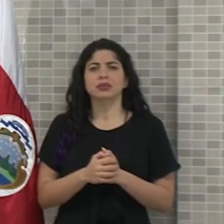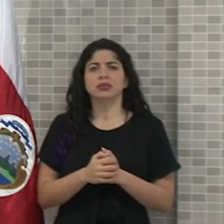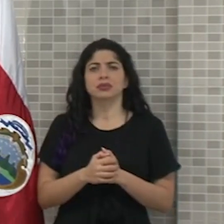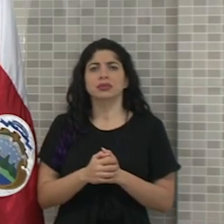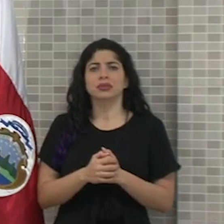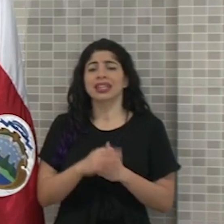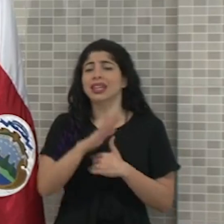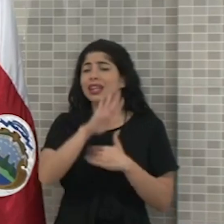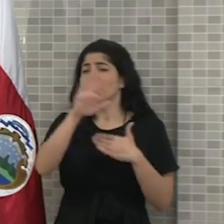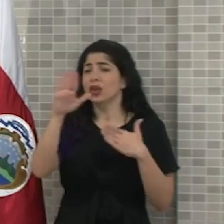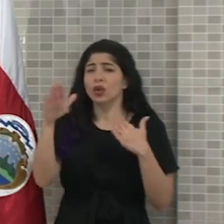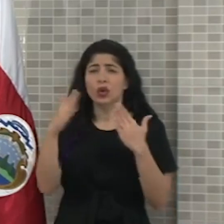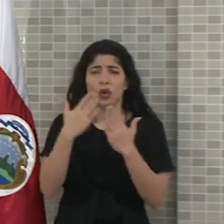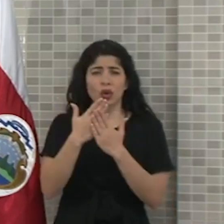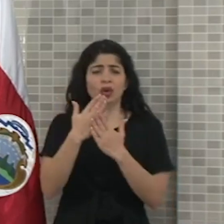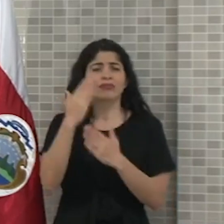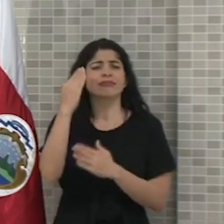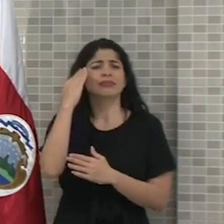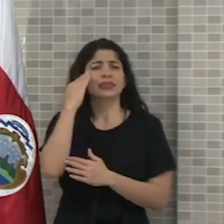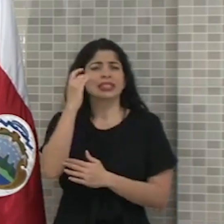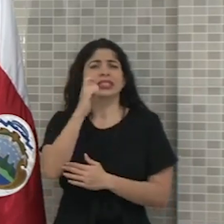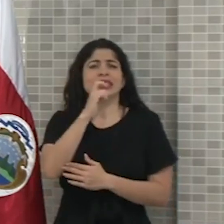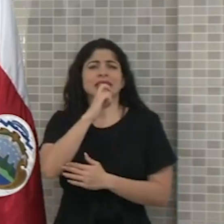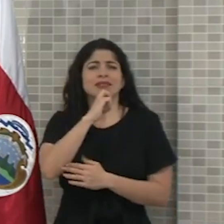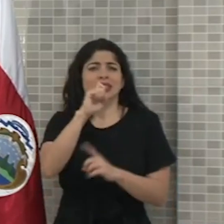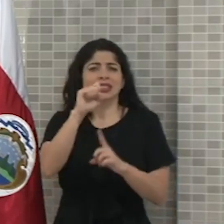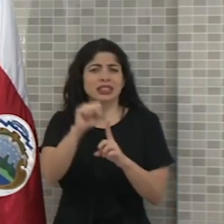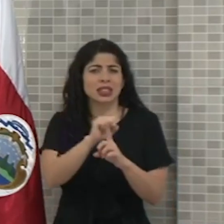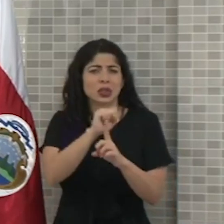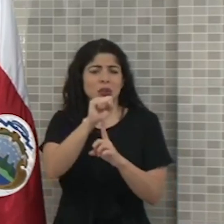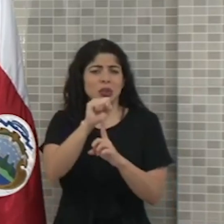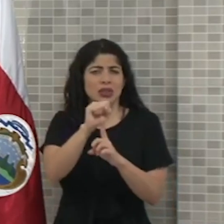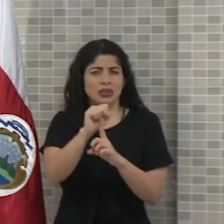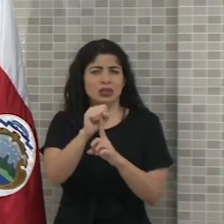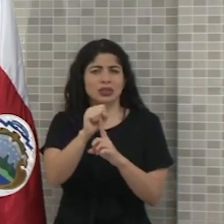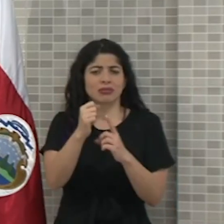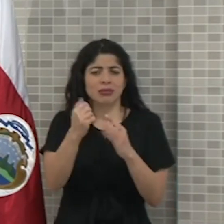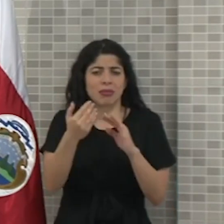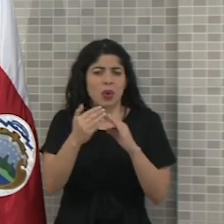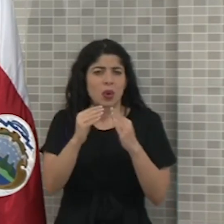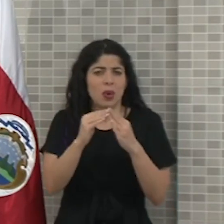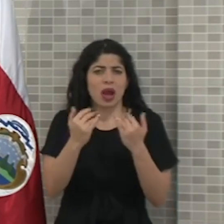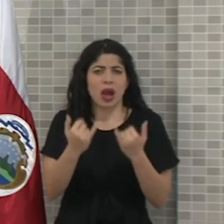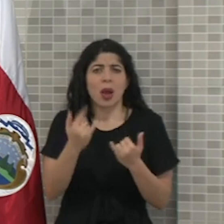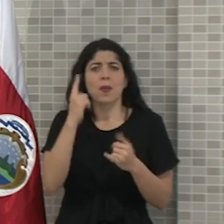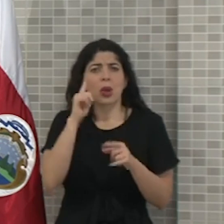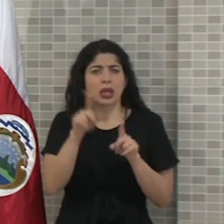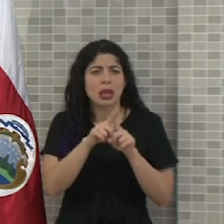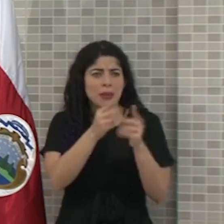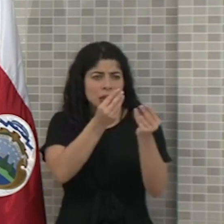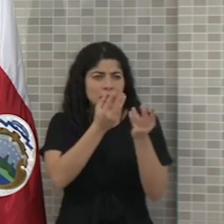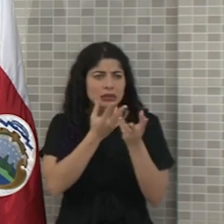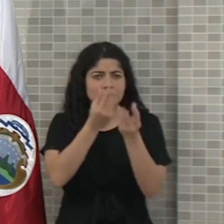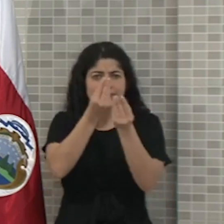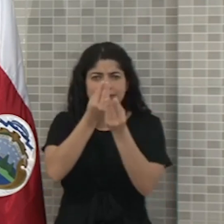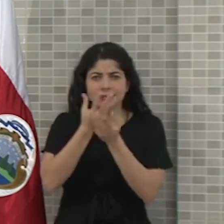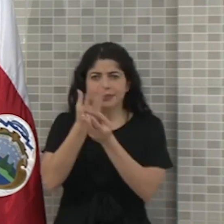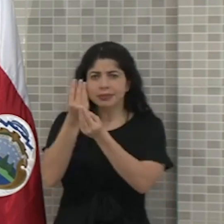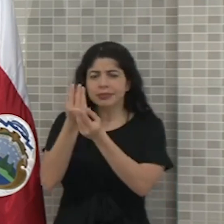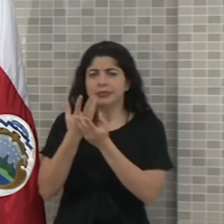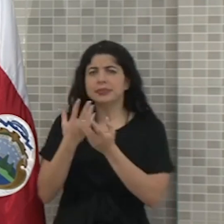De todos sé lo difícil que está pasando la situación de la población, porque también me lo han dicho.